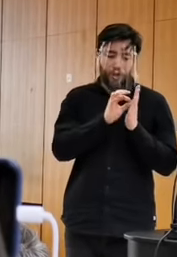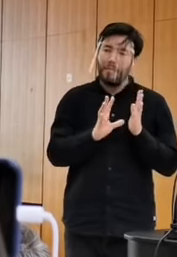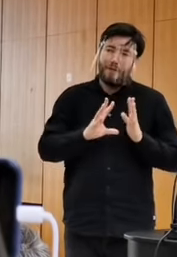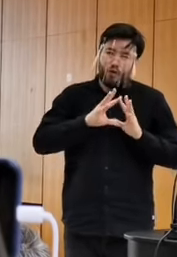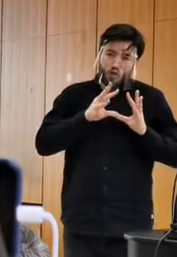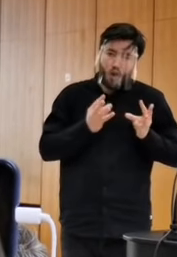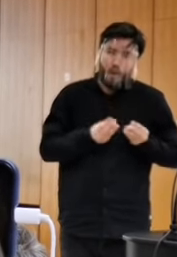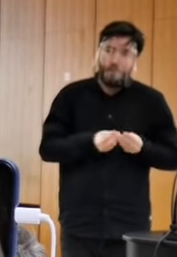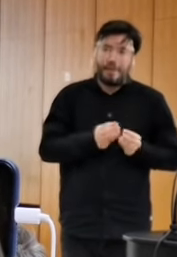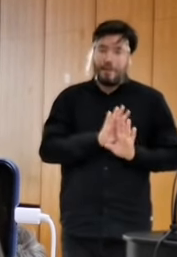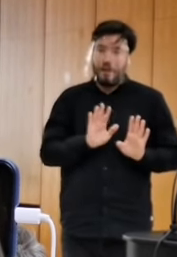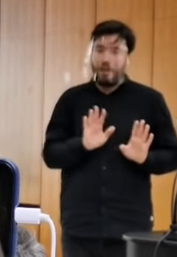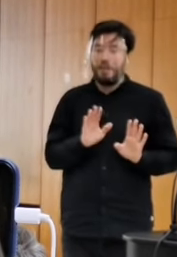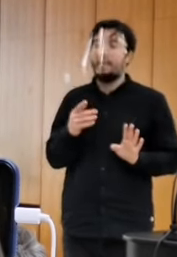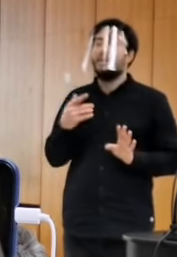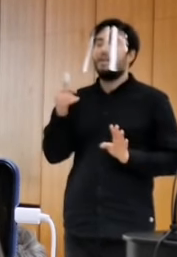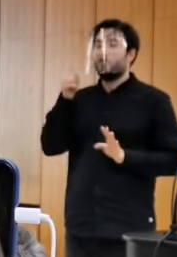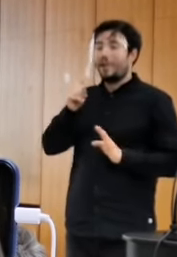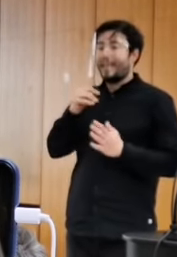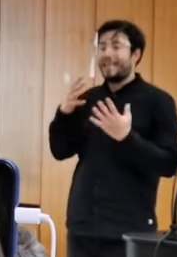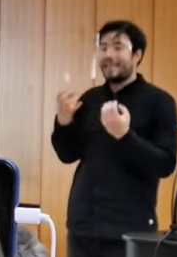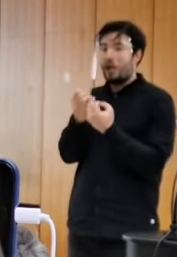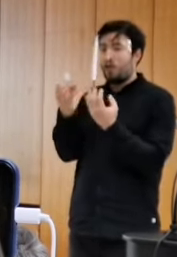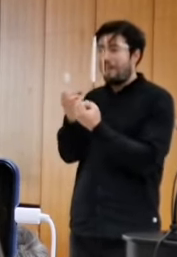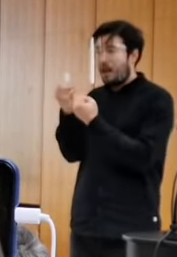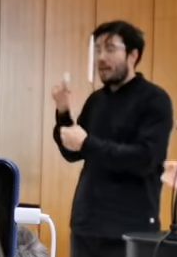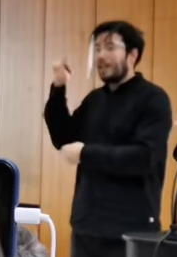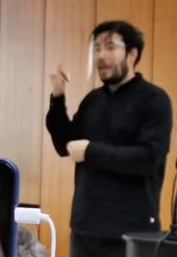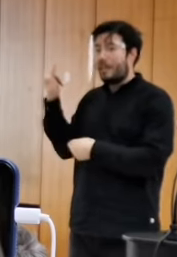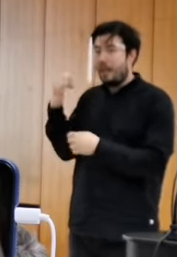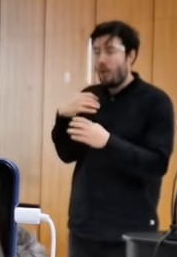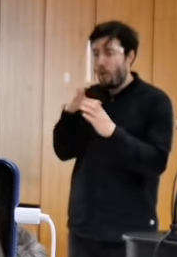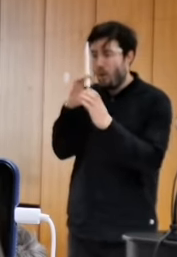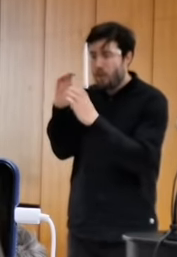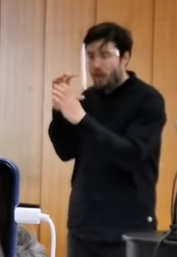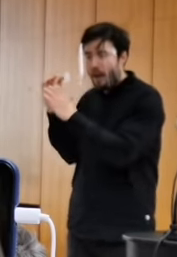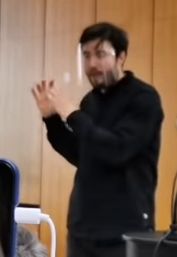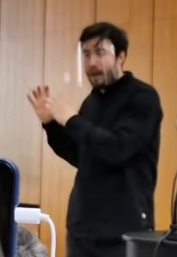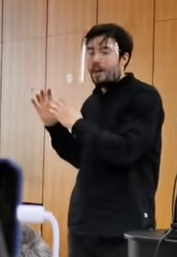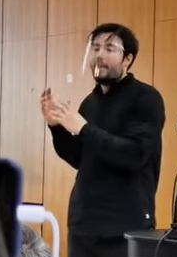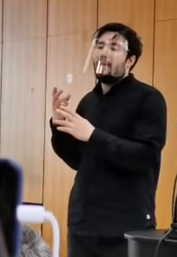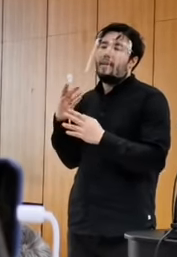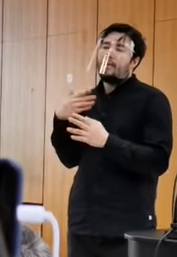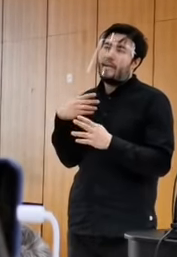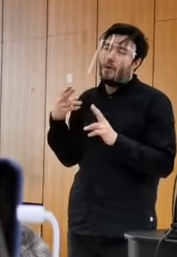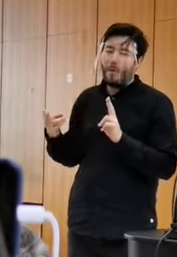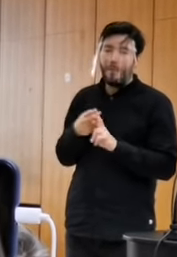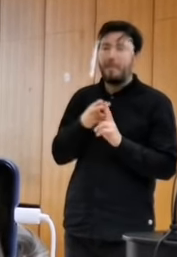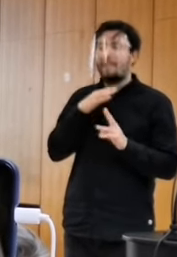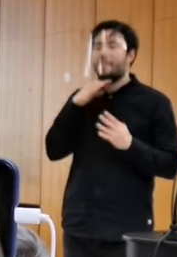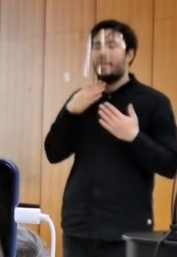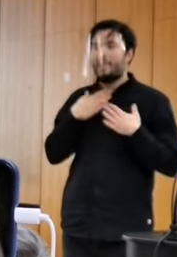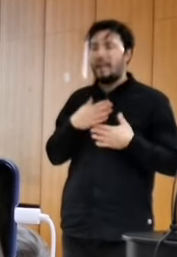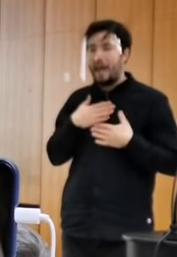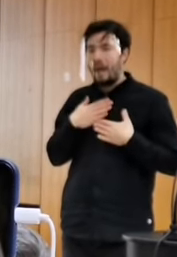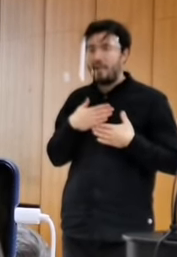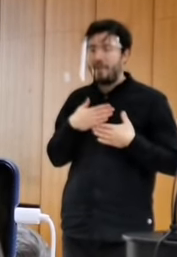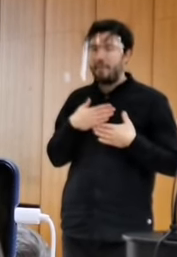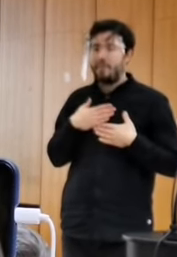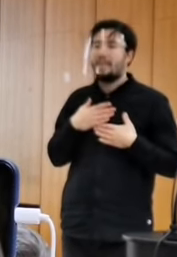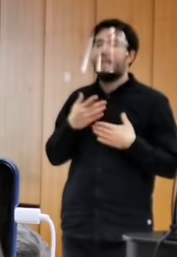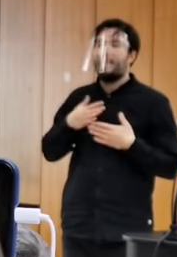a my sme včera komunikovali aj so zriaďovateľmi a aj s riaditeľmi a ja opätovne a som veľmi rád, že sú alebo